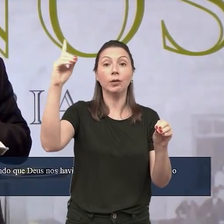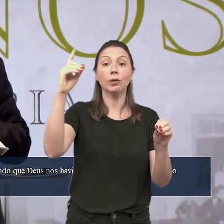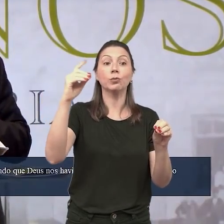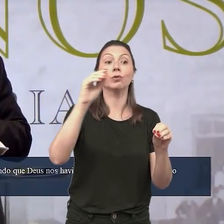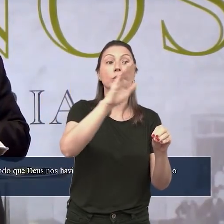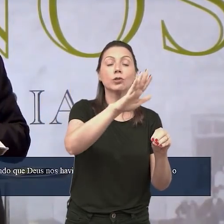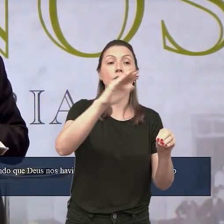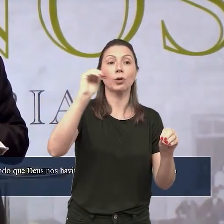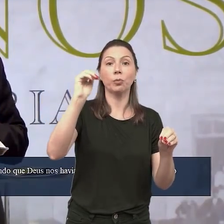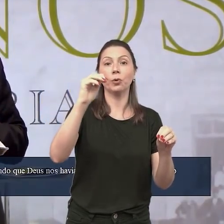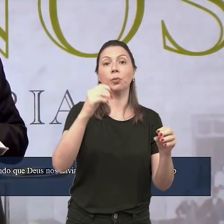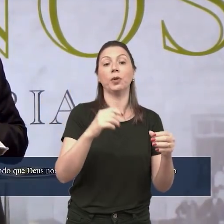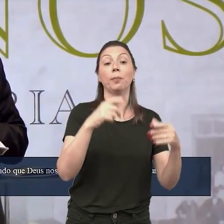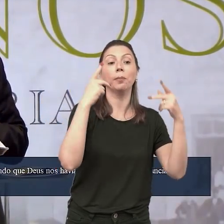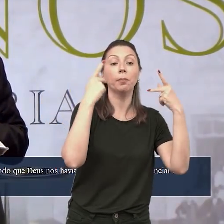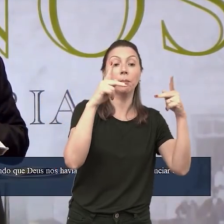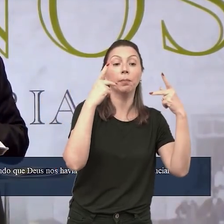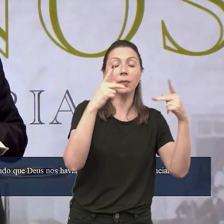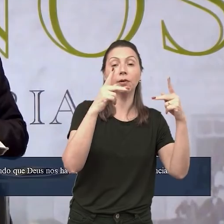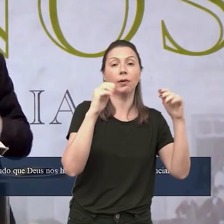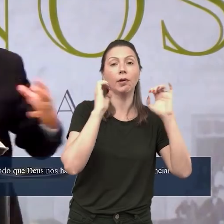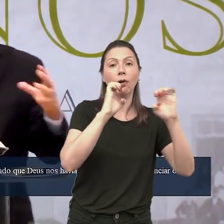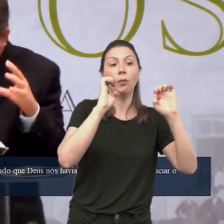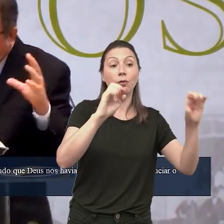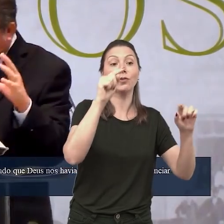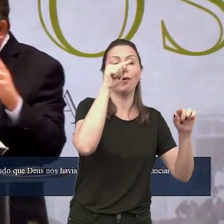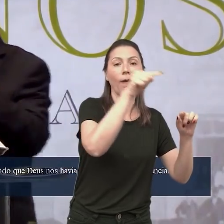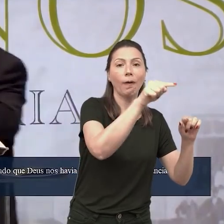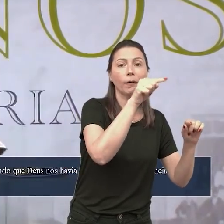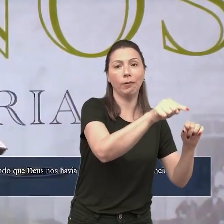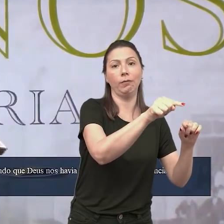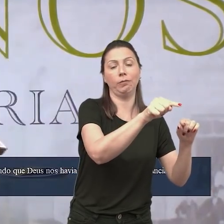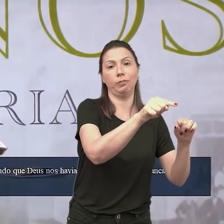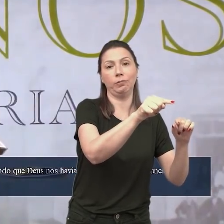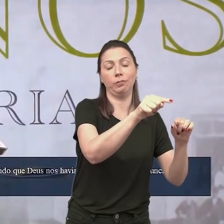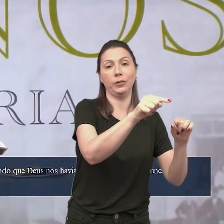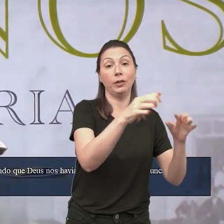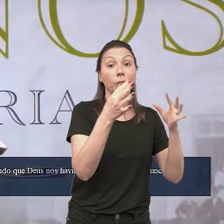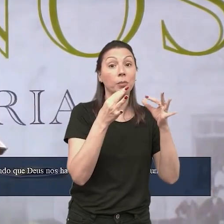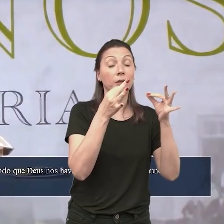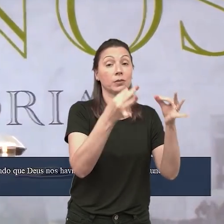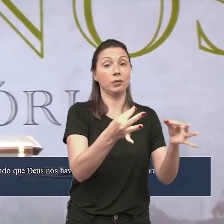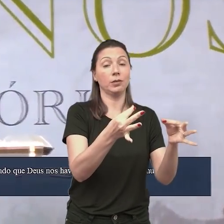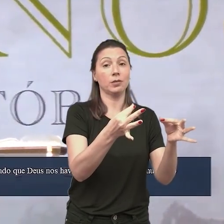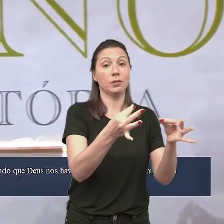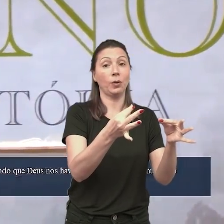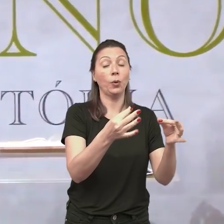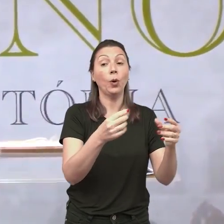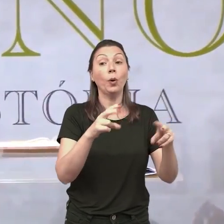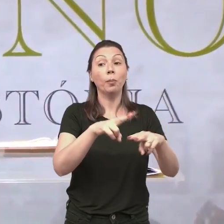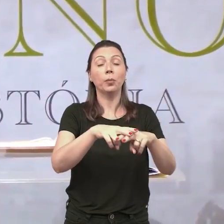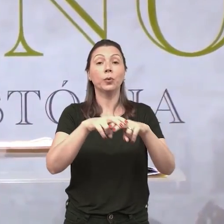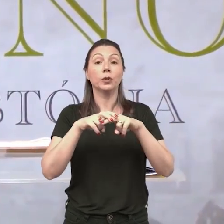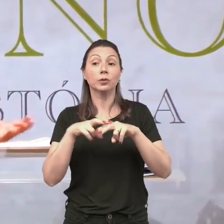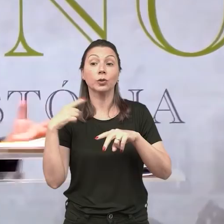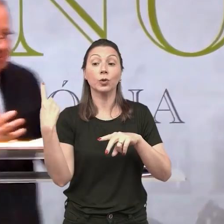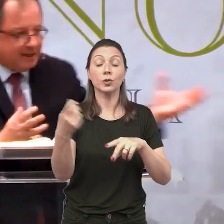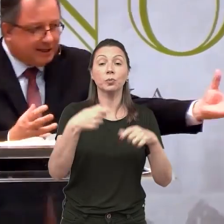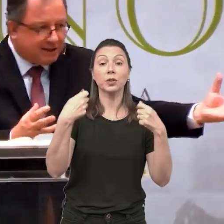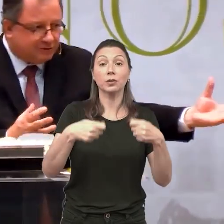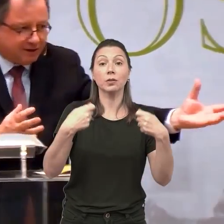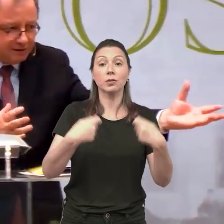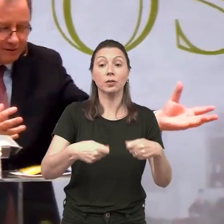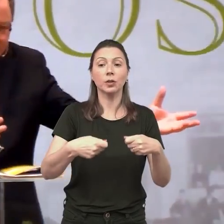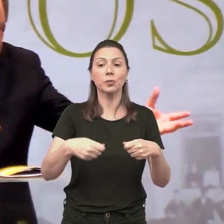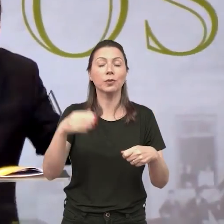chamado para lhes anunciar o quê? O Evangelho. Presta atenção. Por isso que a gente tem que procurar compreender a vontade de Deus. Ele diz, eu quis